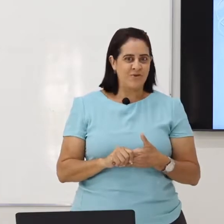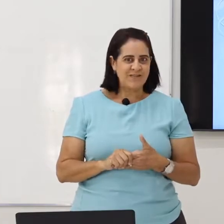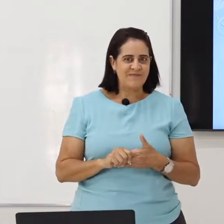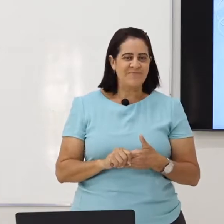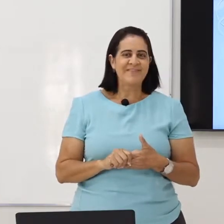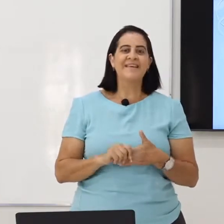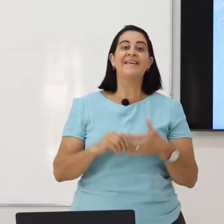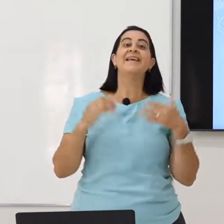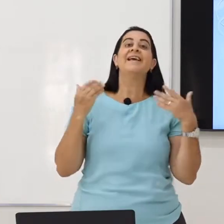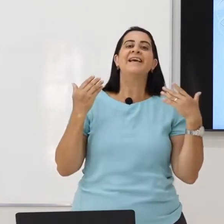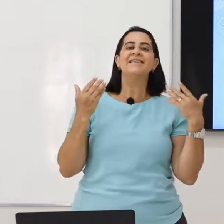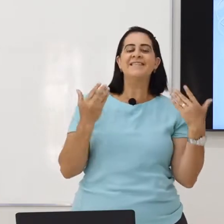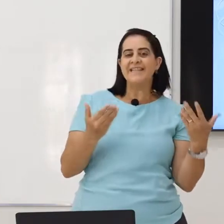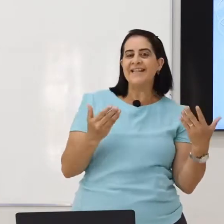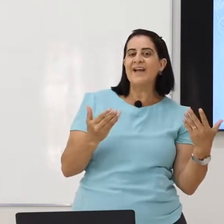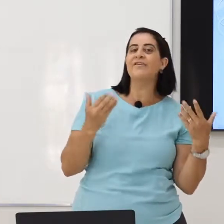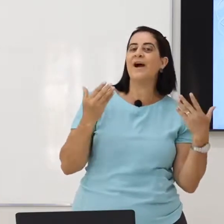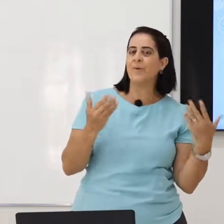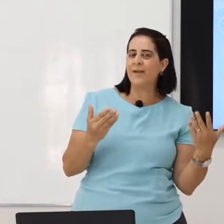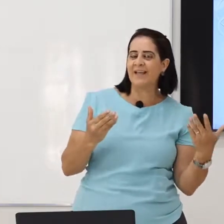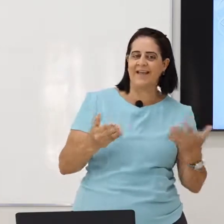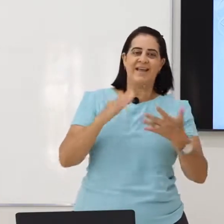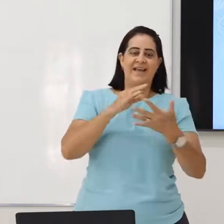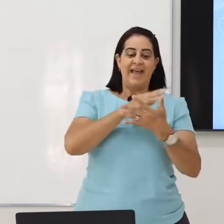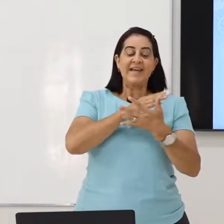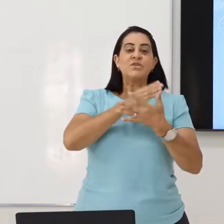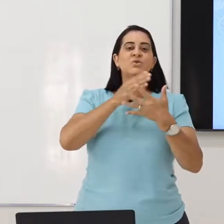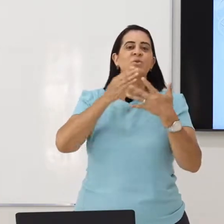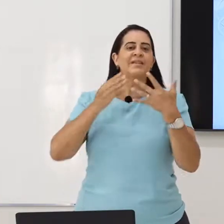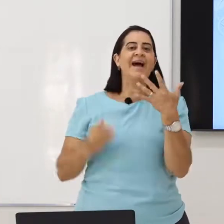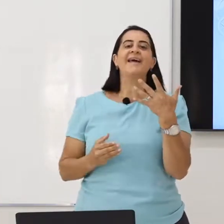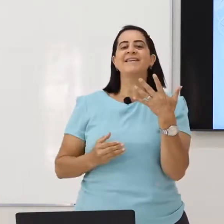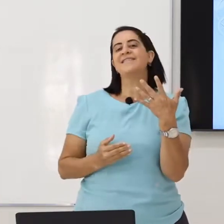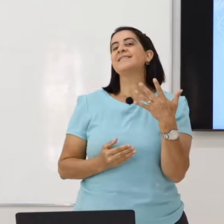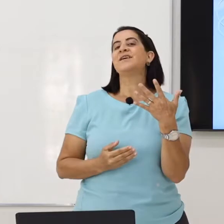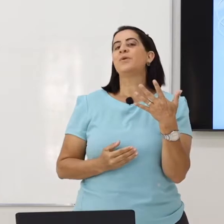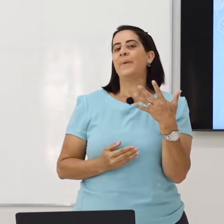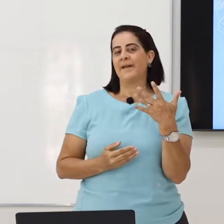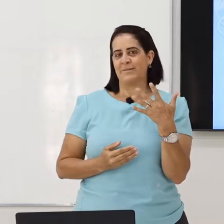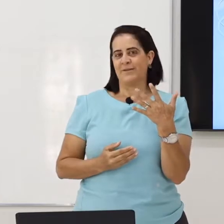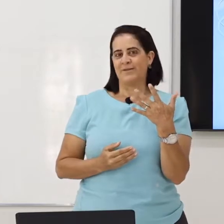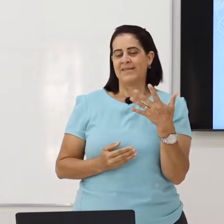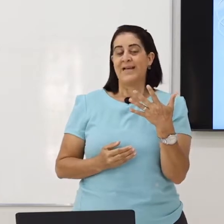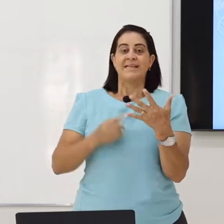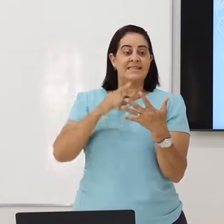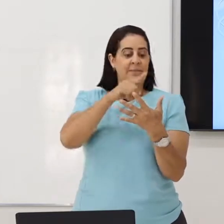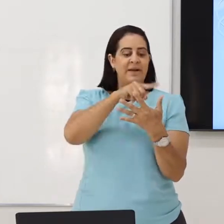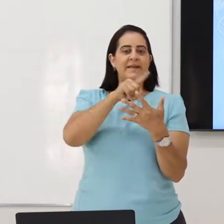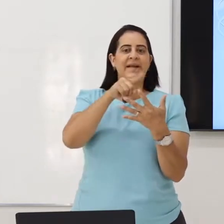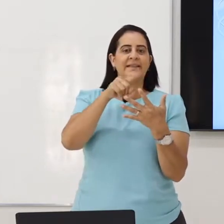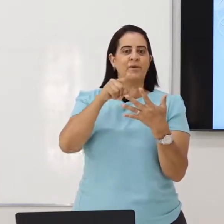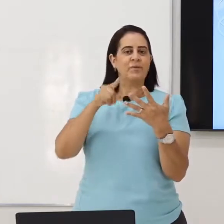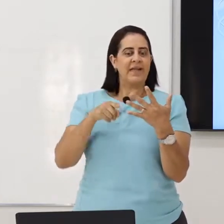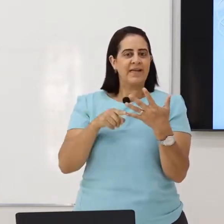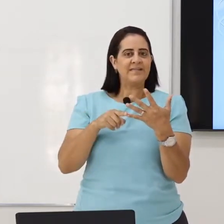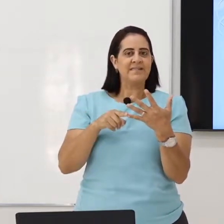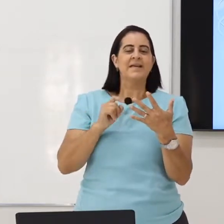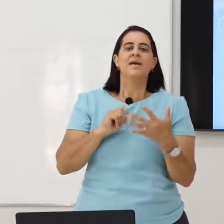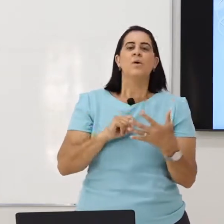hoje, que se deve ao quê? Estudar esses 5 parâmetros, saber cada um deles, como